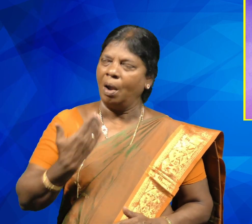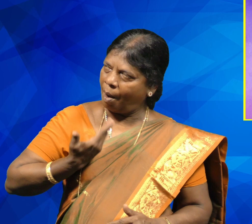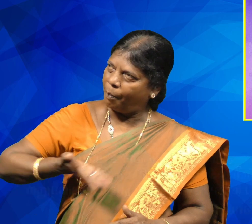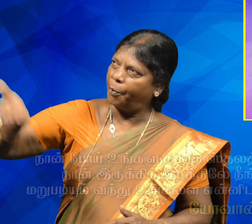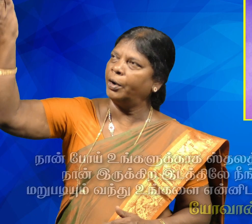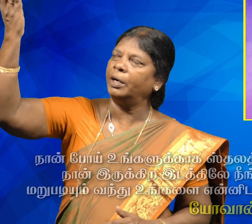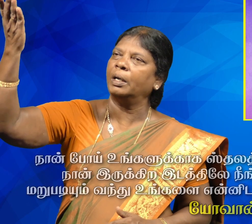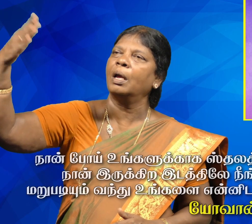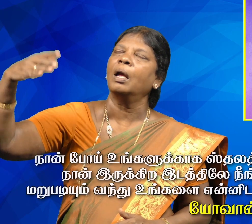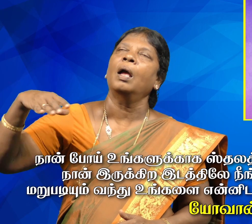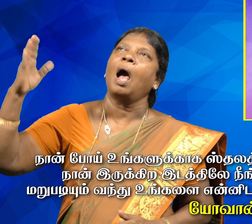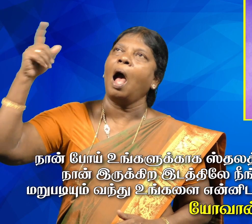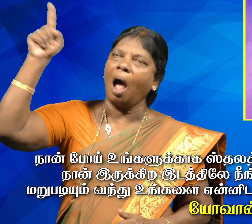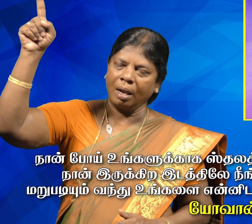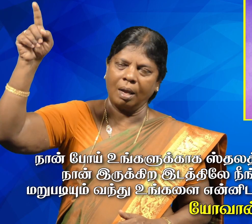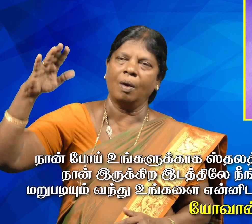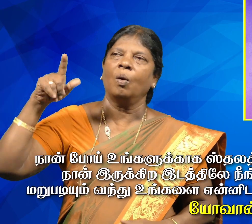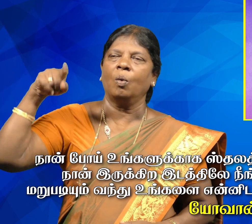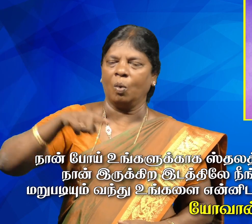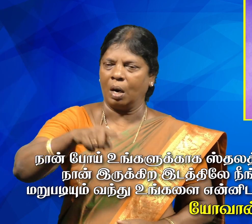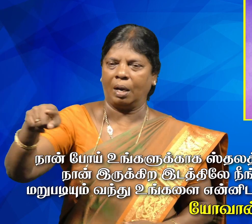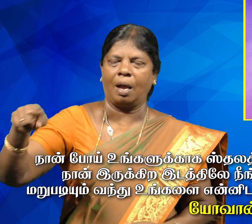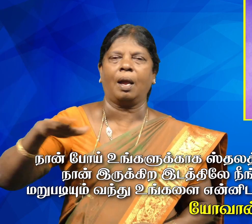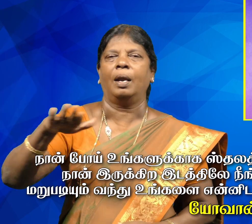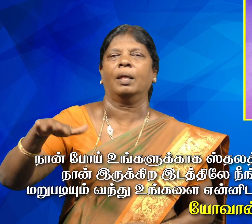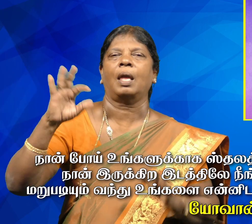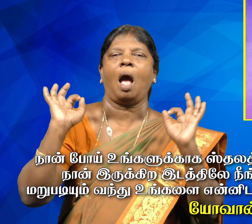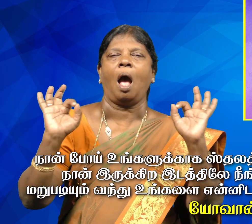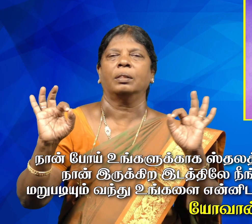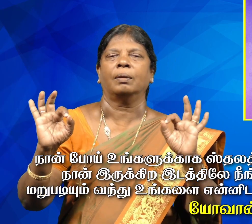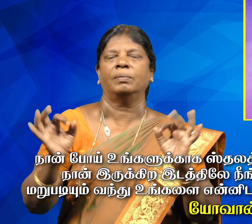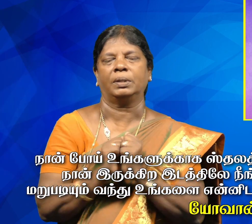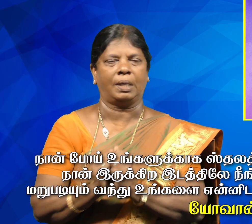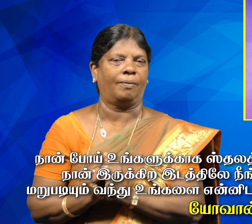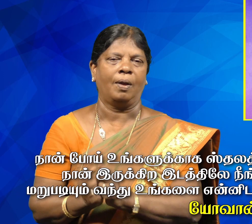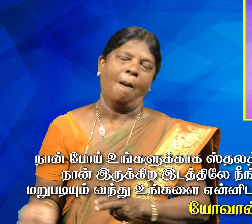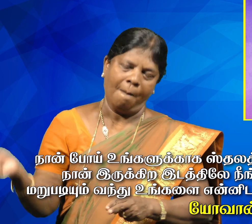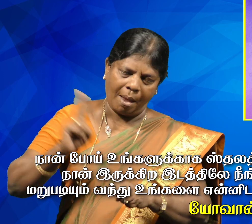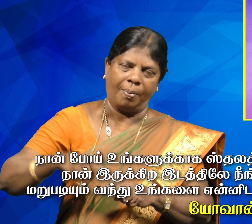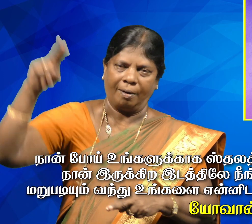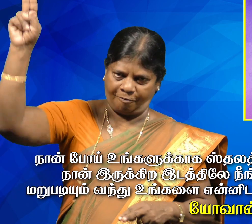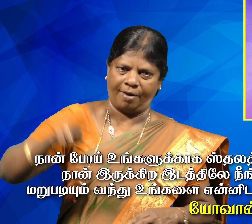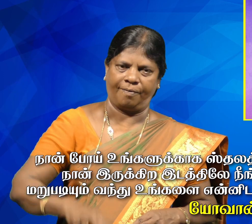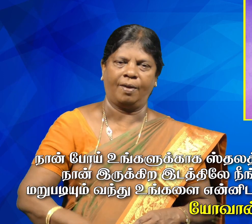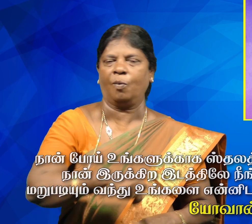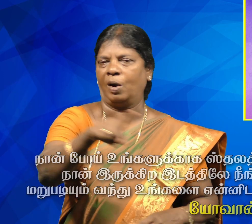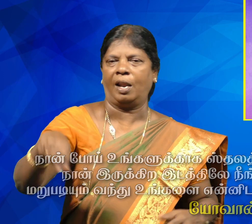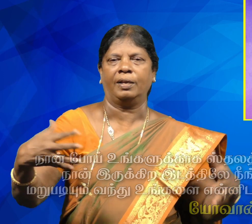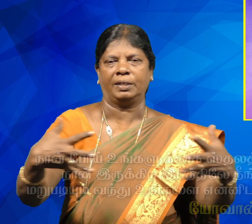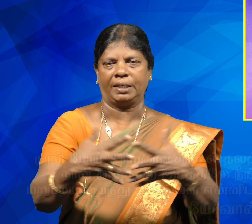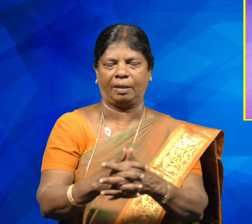போகிறேன், நான் போய் உங்களுக்காக ஒரு நித்தியமான வீட்டை நான் ஆயத்தம் செய்வேன், நான் திரும்ப வந்து உங்களை